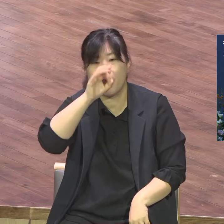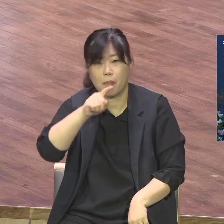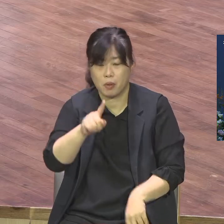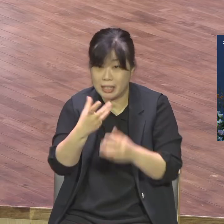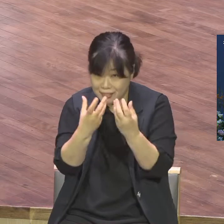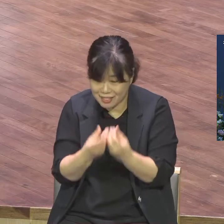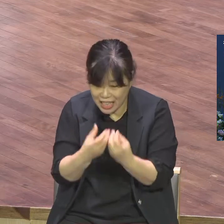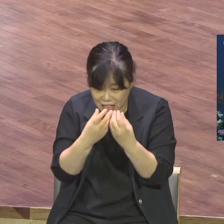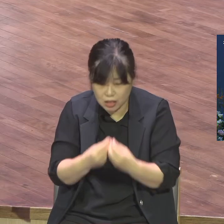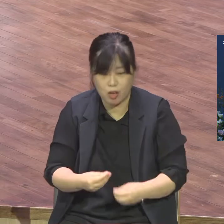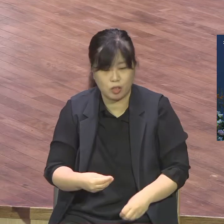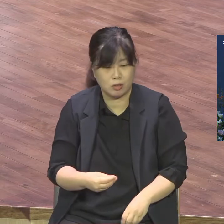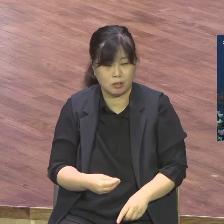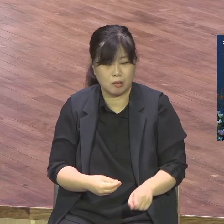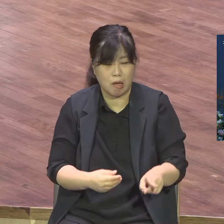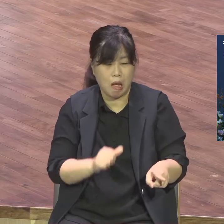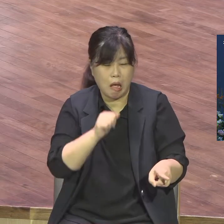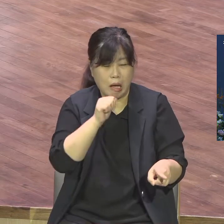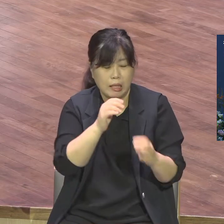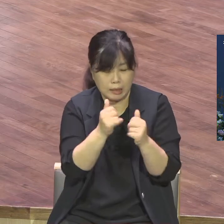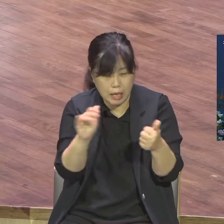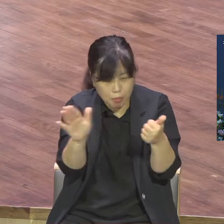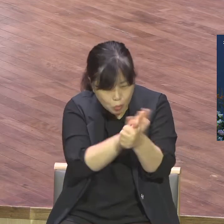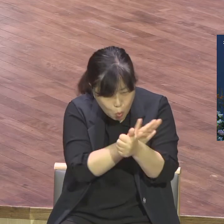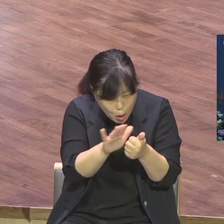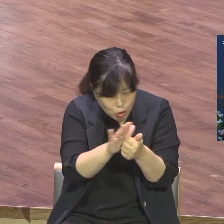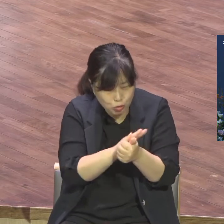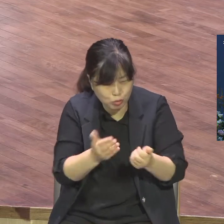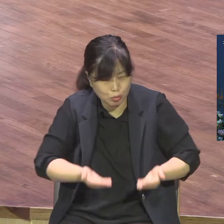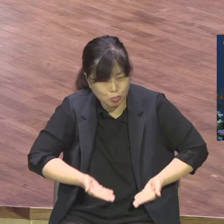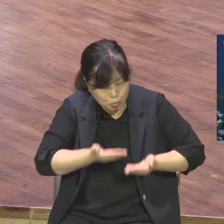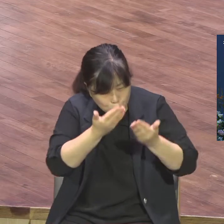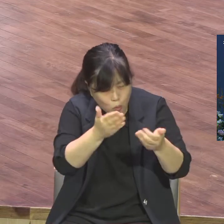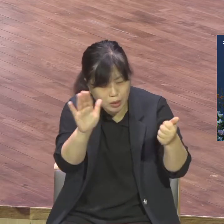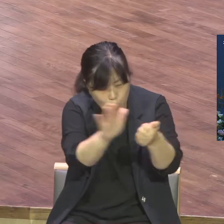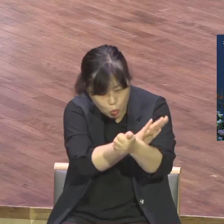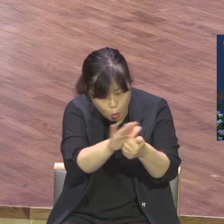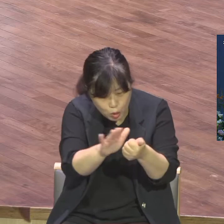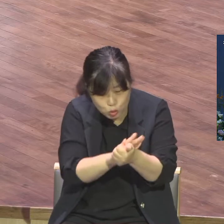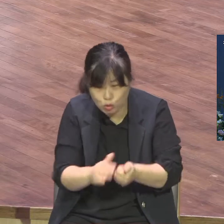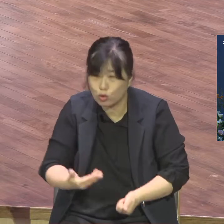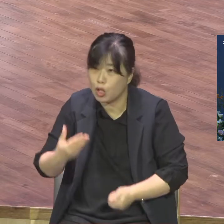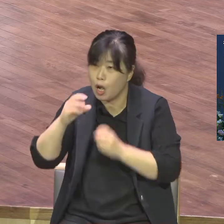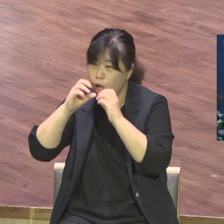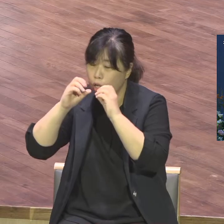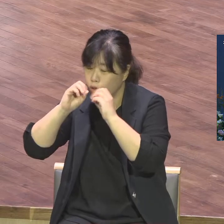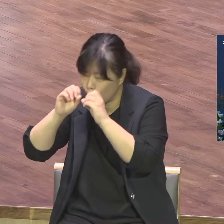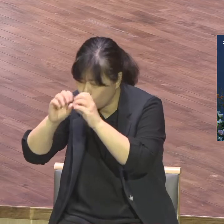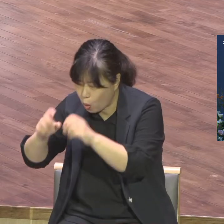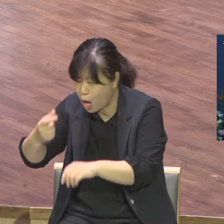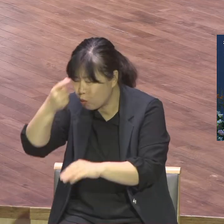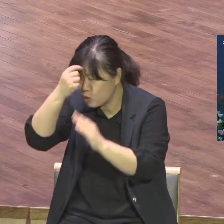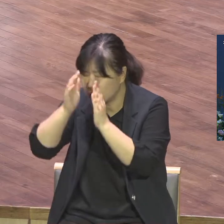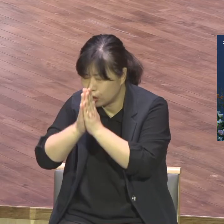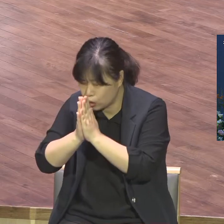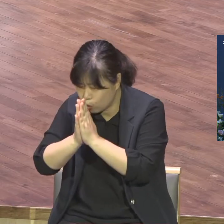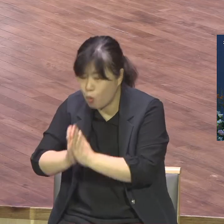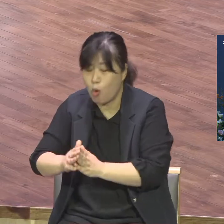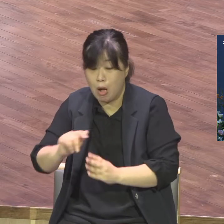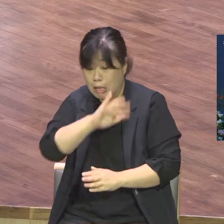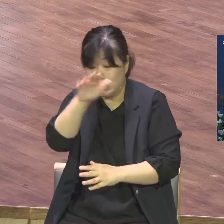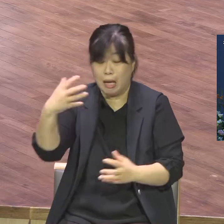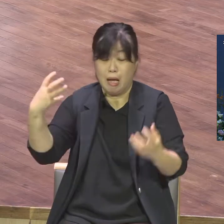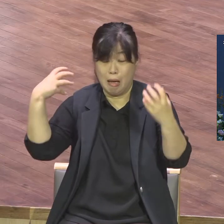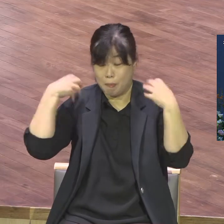다 다니고 그러다 보면 언제 말씀 준비하냐, 언제 기도하냐. 그러니까 이건 너희들이 좀 해라. 이 구제하는 일과 집